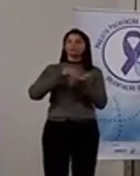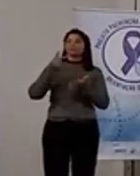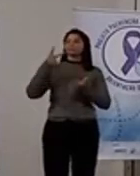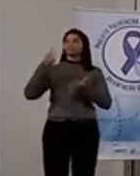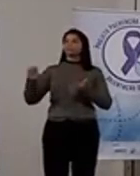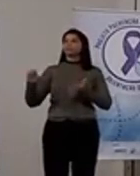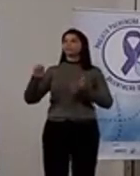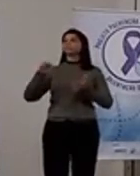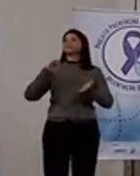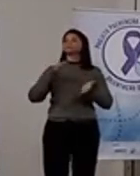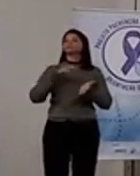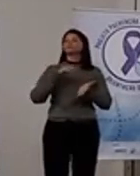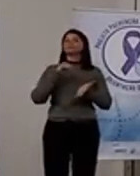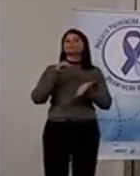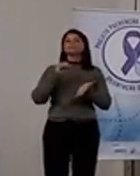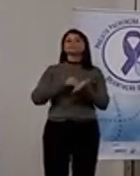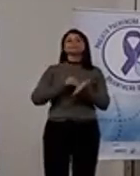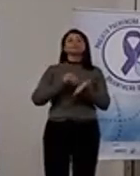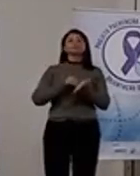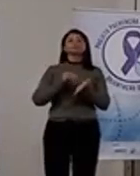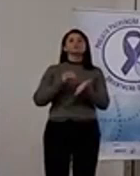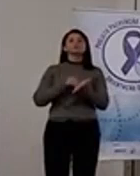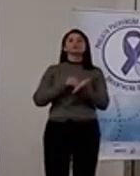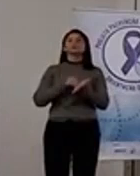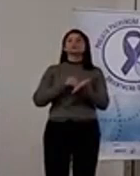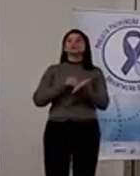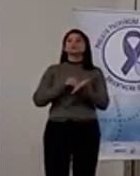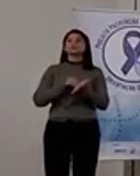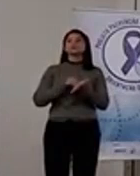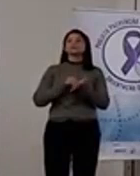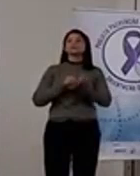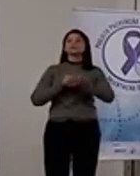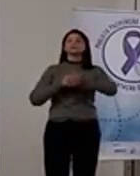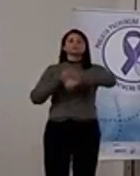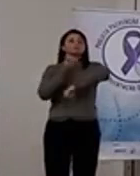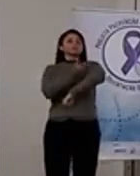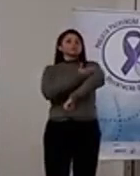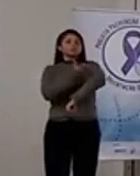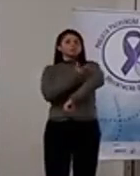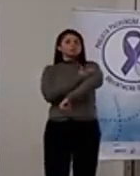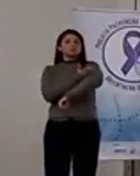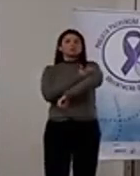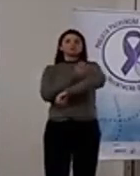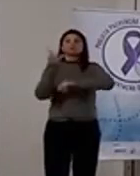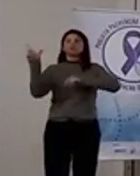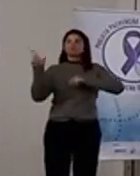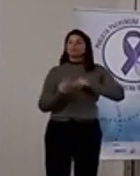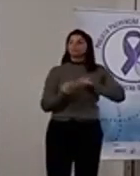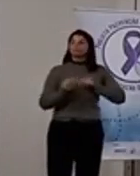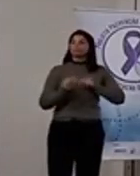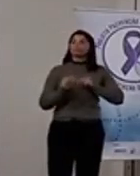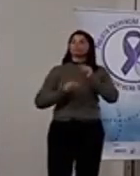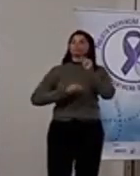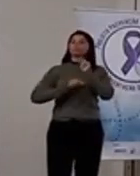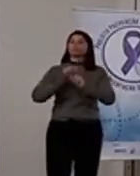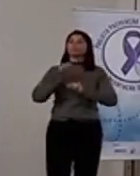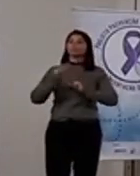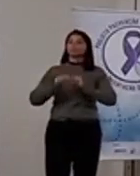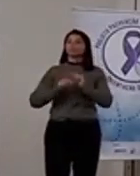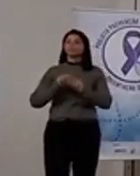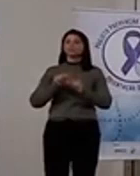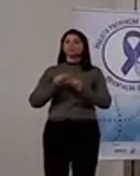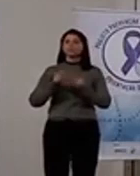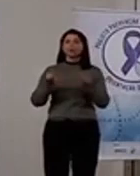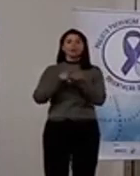pé. Aqui você vê que a perninha toda está encurtada, tá vendo? A perninha está encurtada.